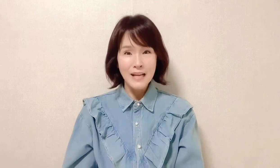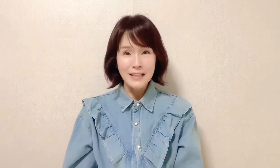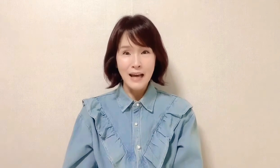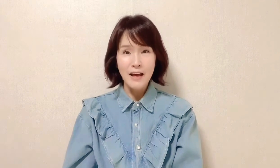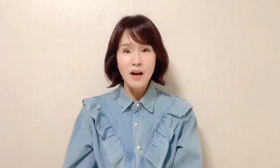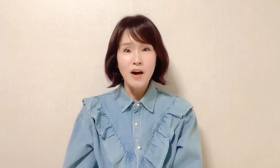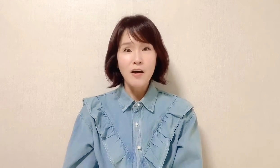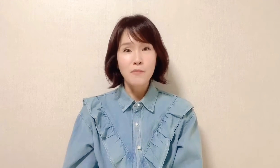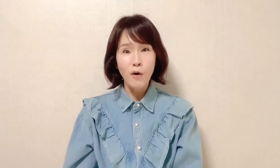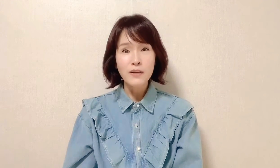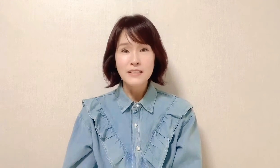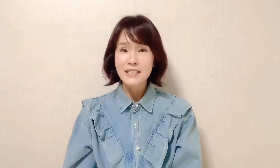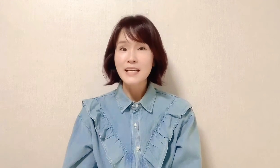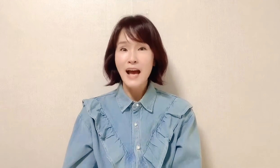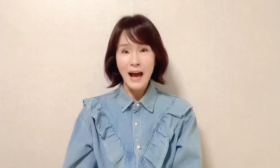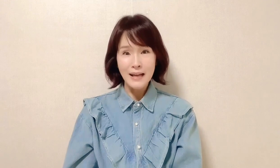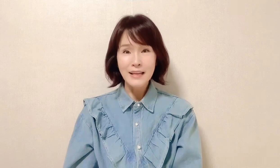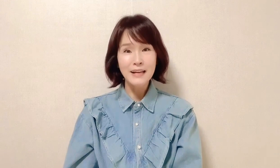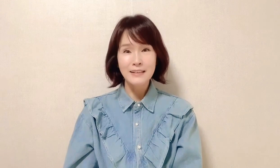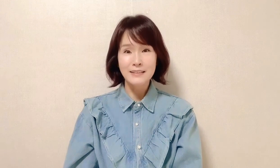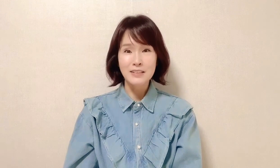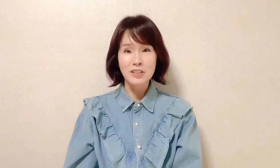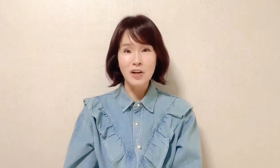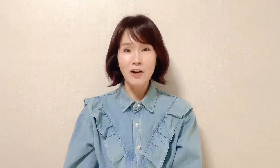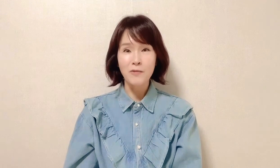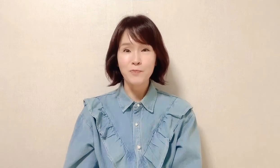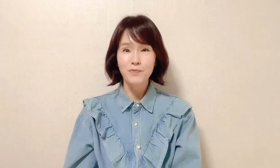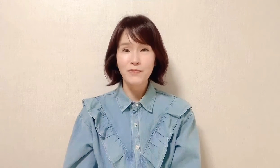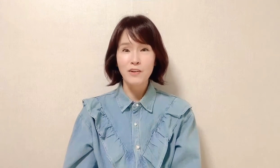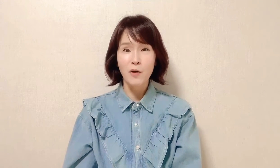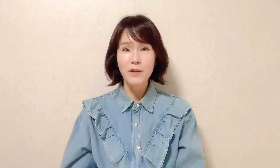머잖아, 멀지 않아라는 뜻이죠. 그러면